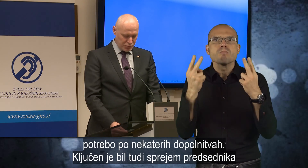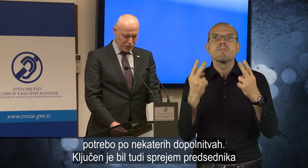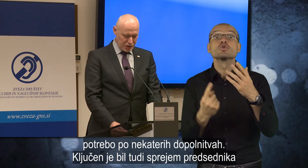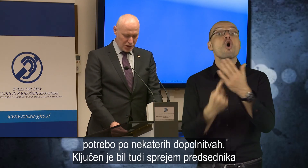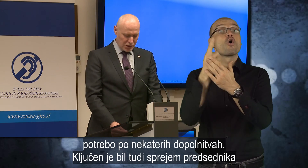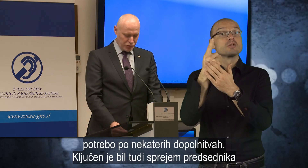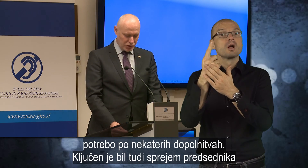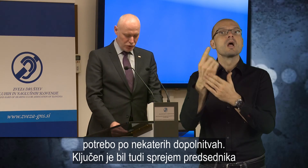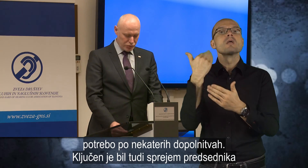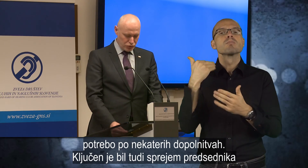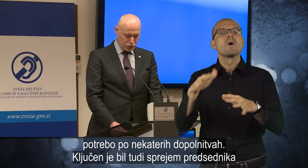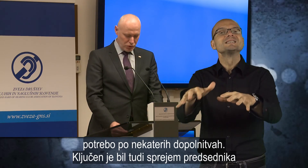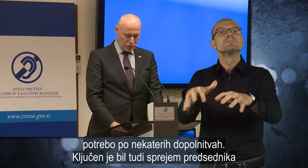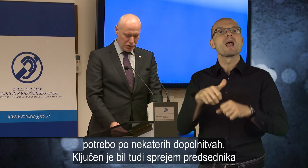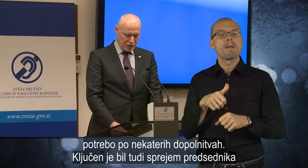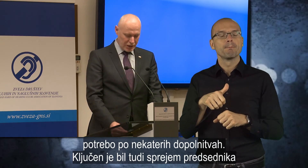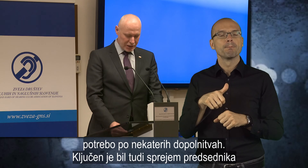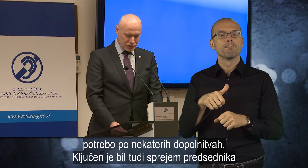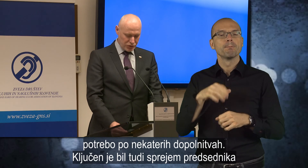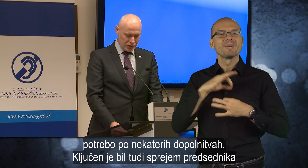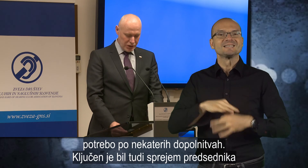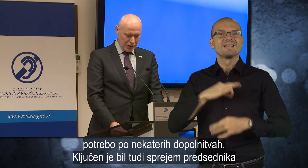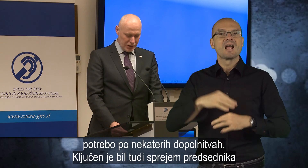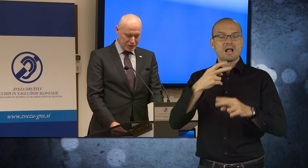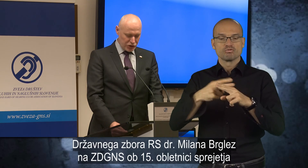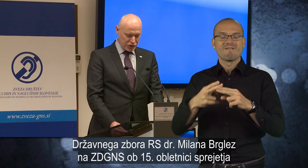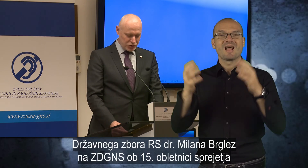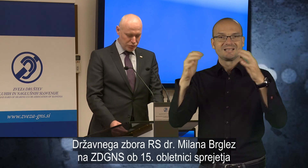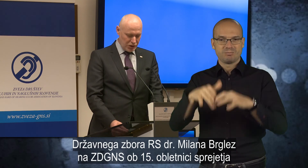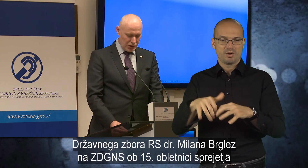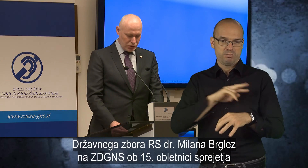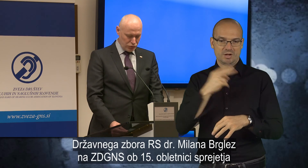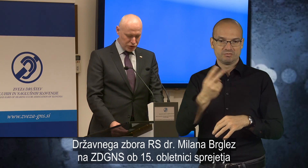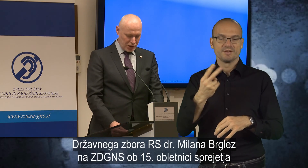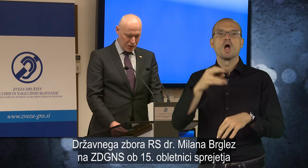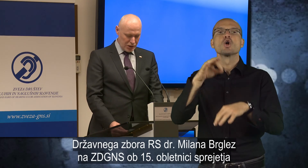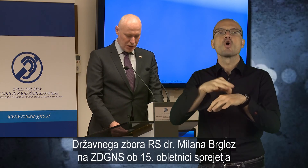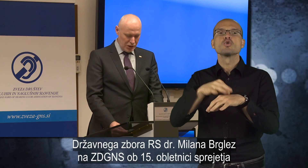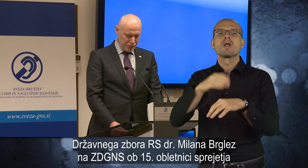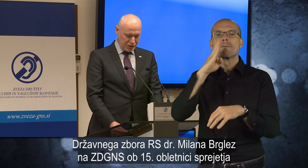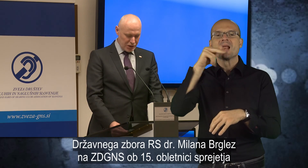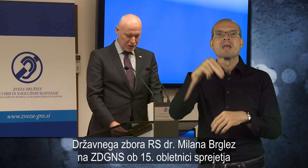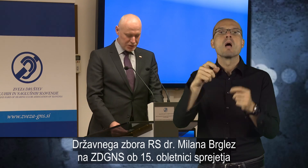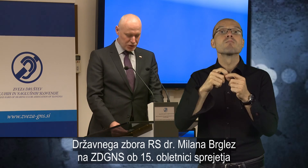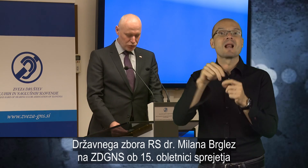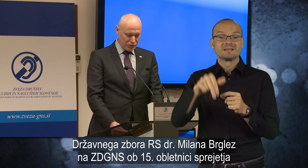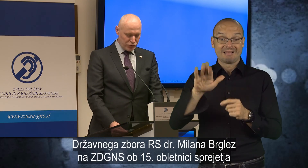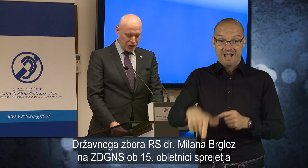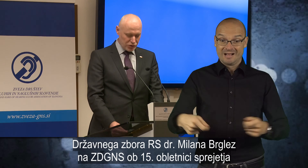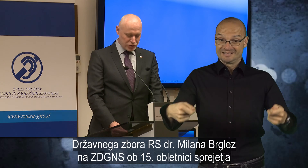Ključen je bil tudi sprejem predsednika Državnega zbora Republike Slovenije, dr. Milana Brgleza, na zvezi